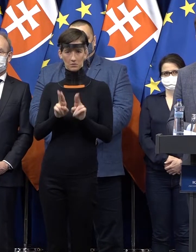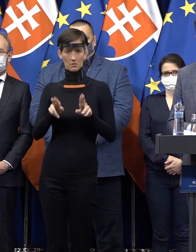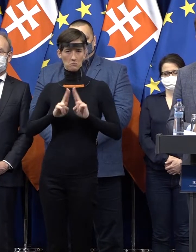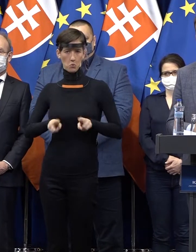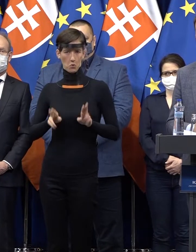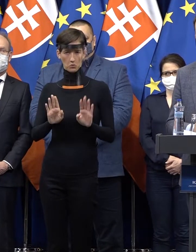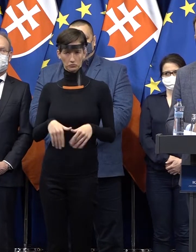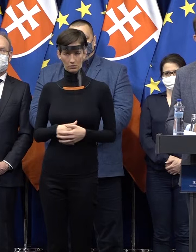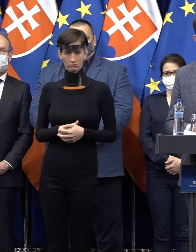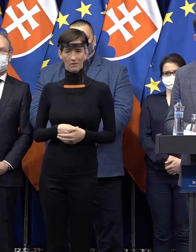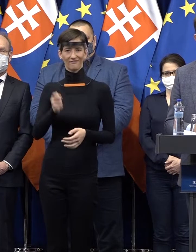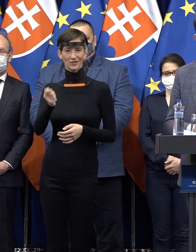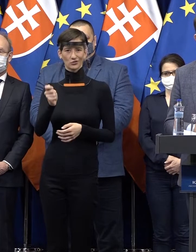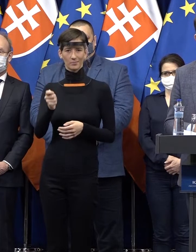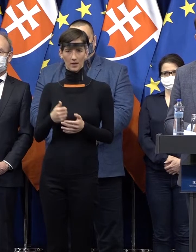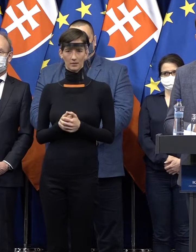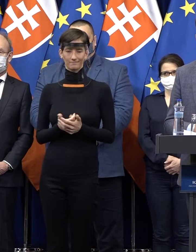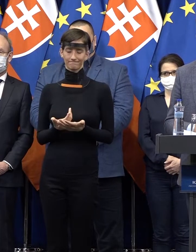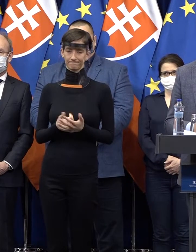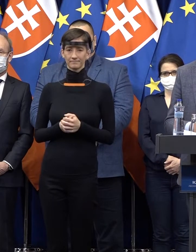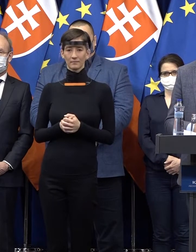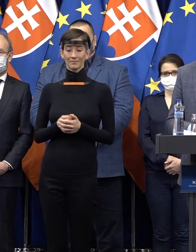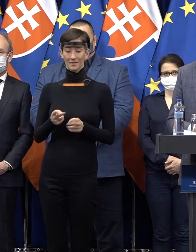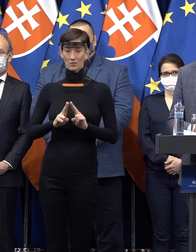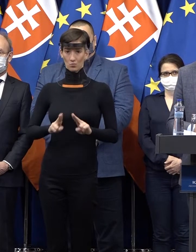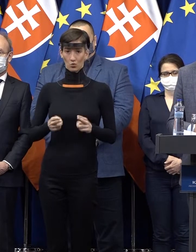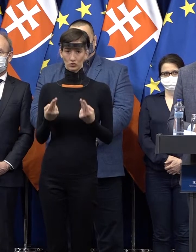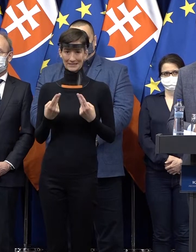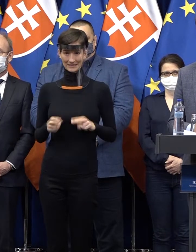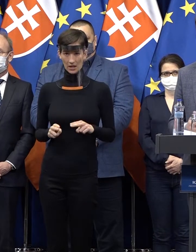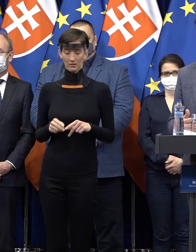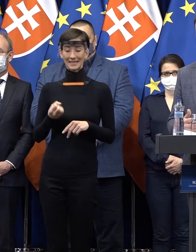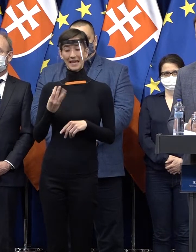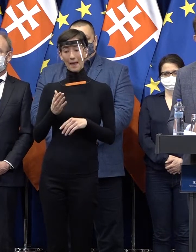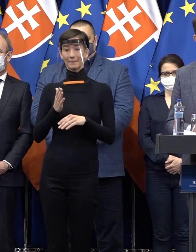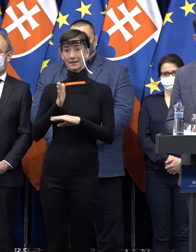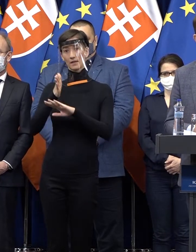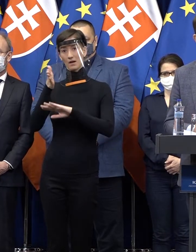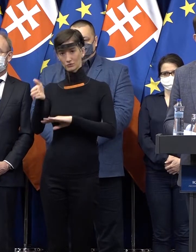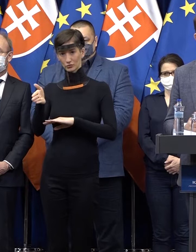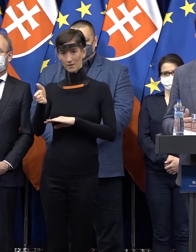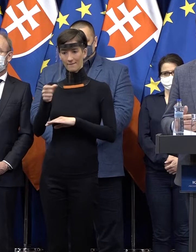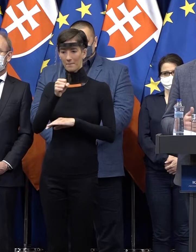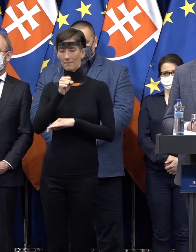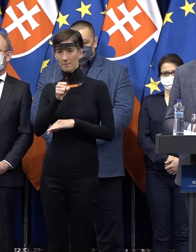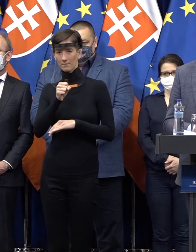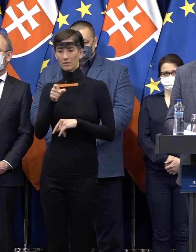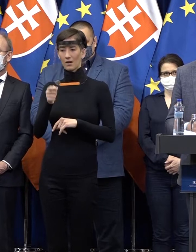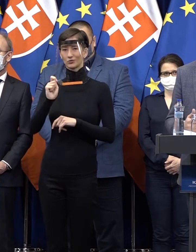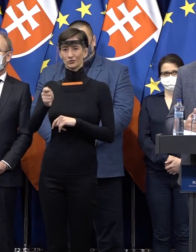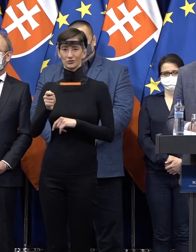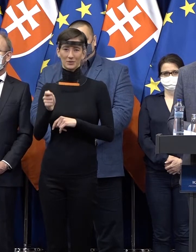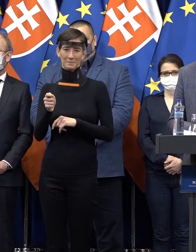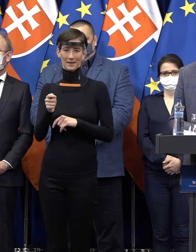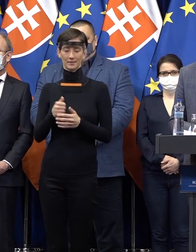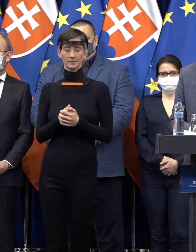vyšíbať babičku, ale budúci rok už nebudeme mať koho šíbať, lebo babička dostane od nás vírus, lebo my sme mladí, na nás